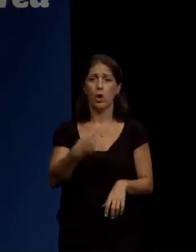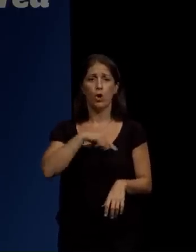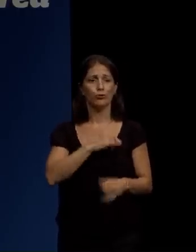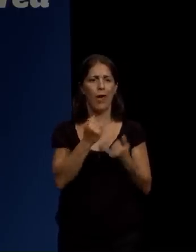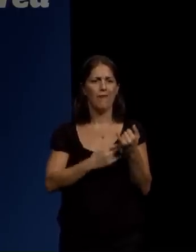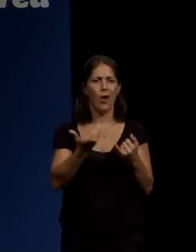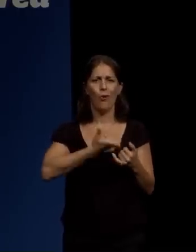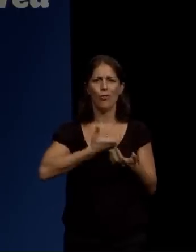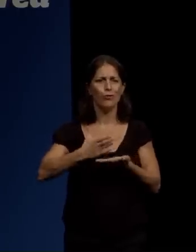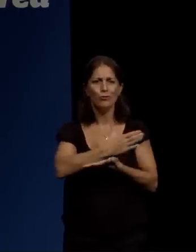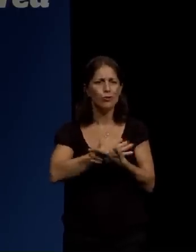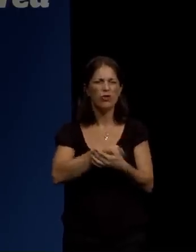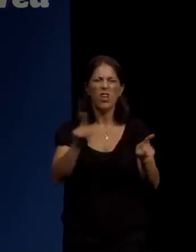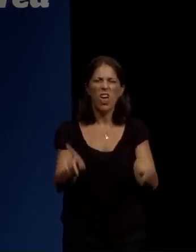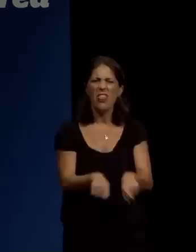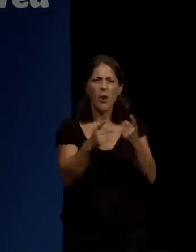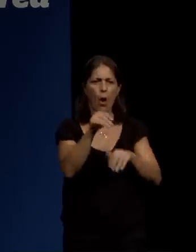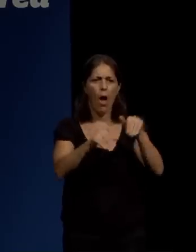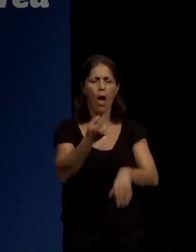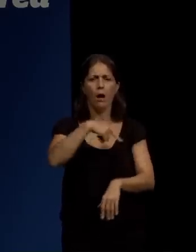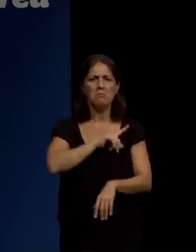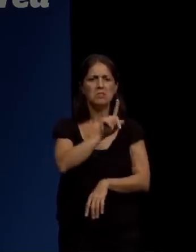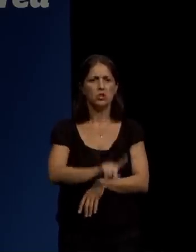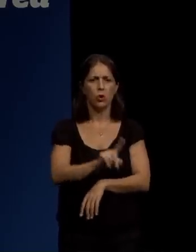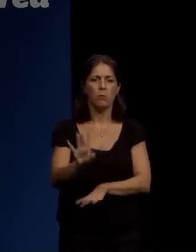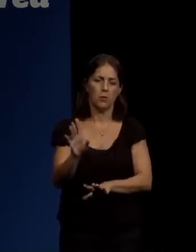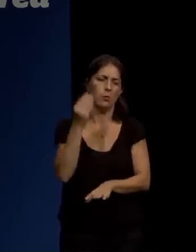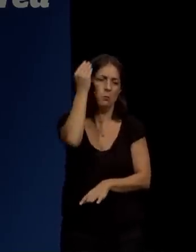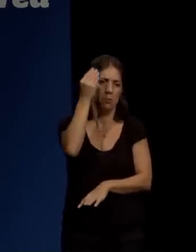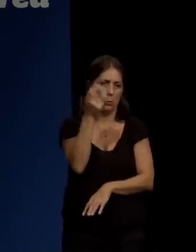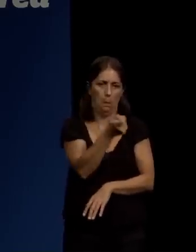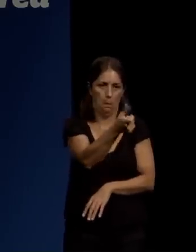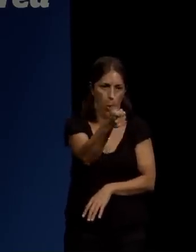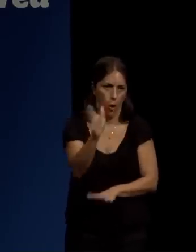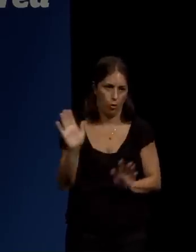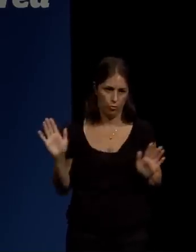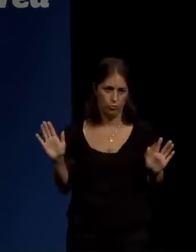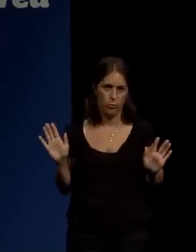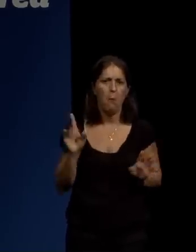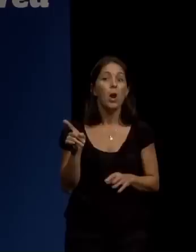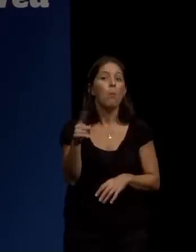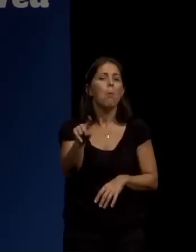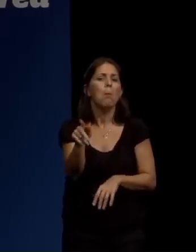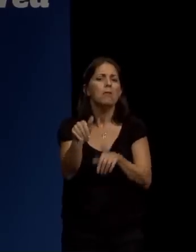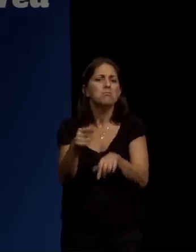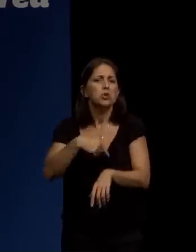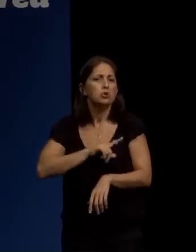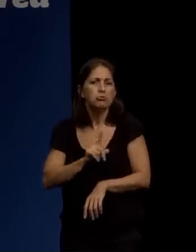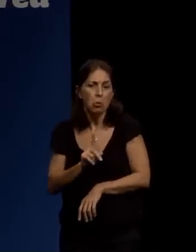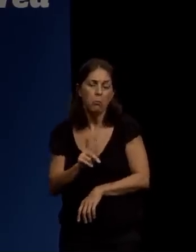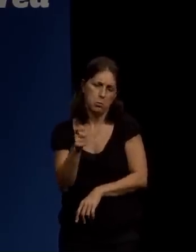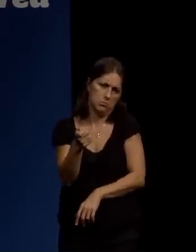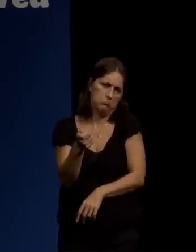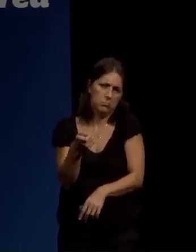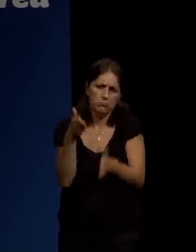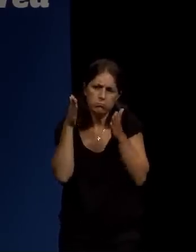para todos os concellos con independencia de que non votasen a Marea, que serán poucos. pero aqueles poucos tamén. Por qué? Porque para nós o país